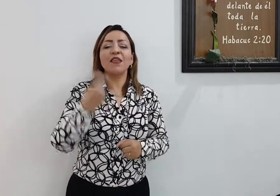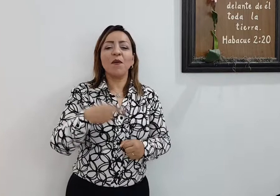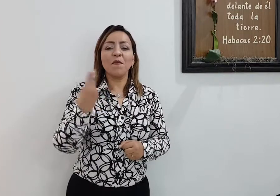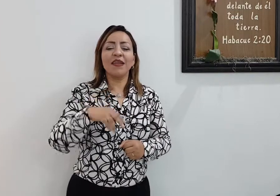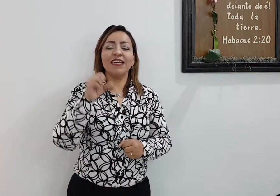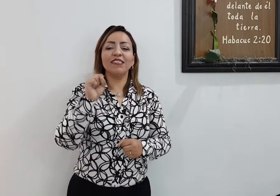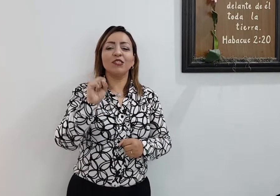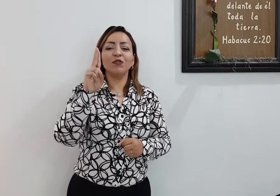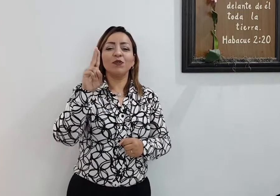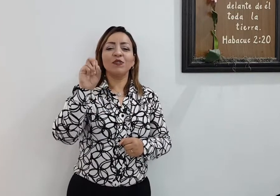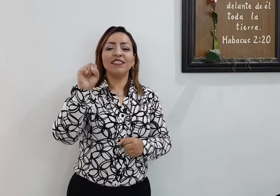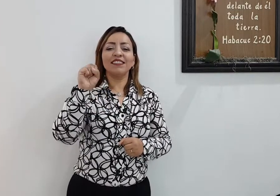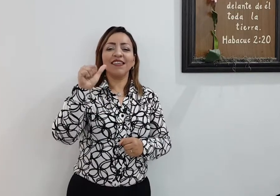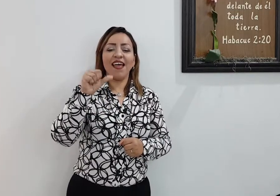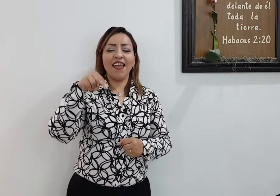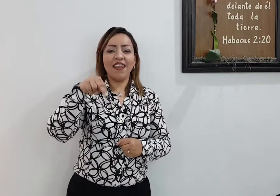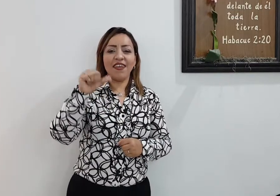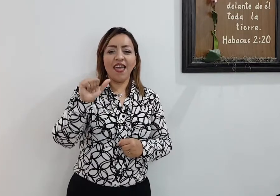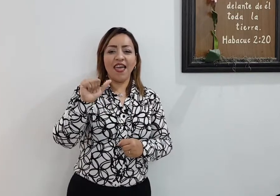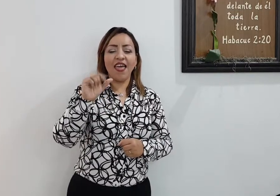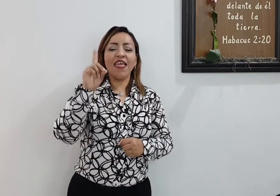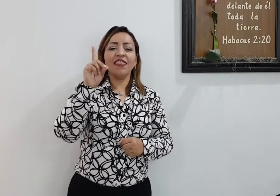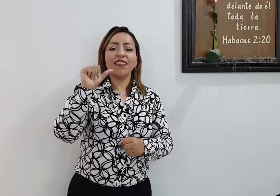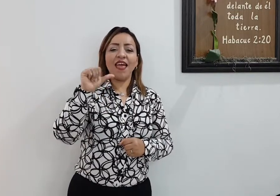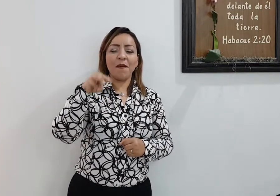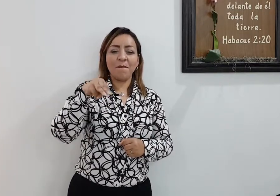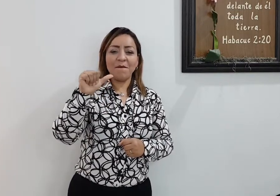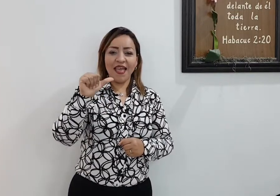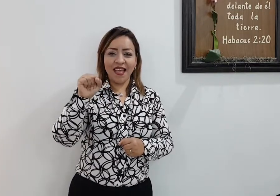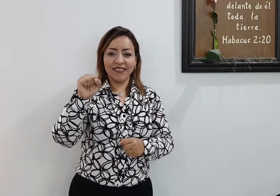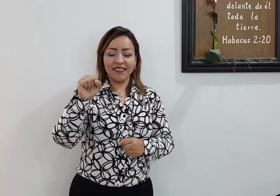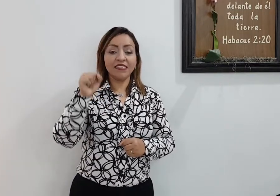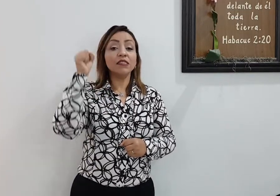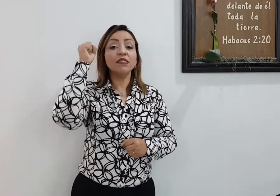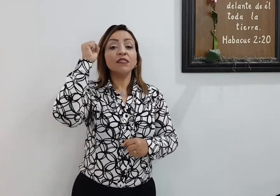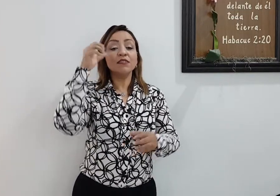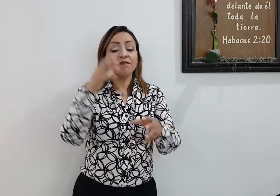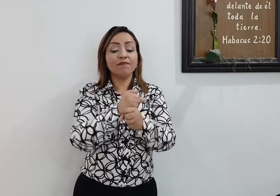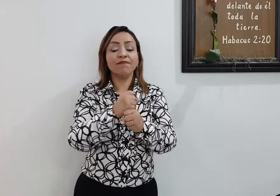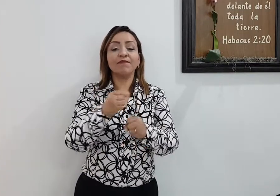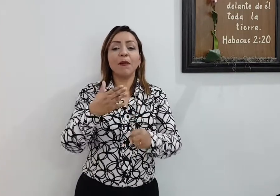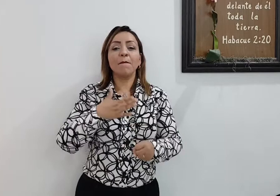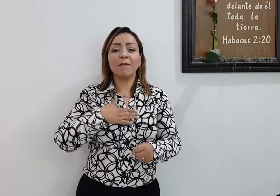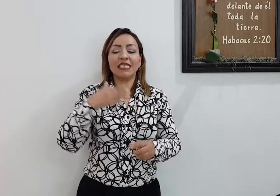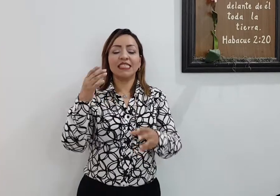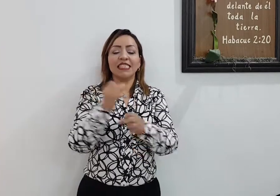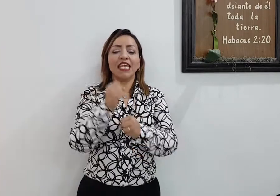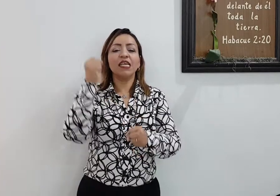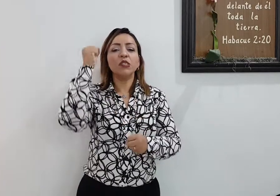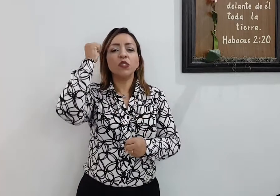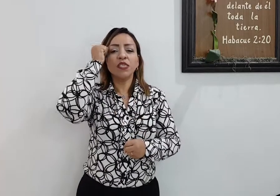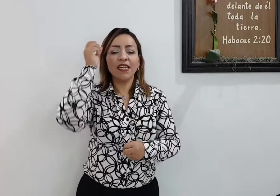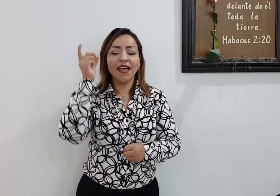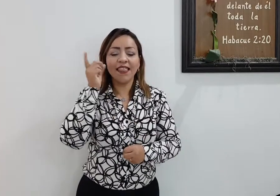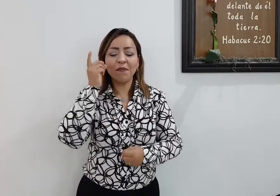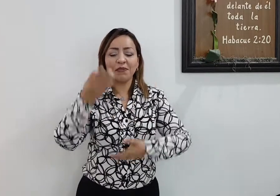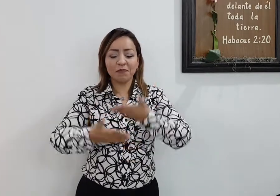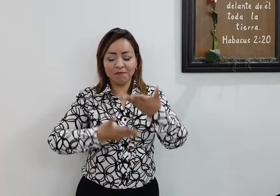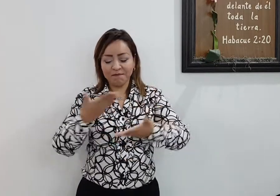Muy bien, gracias por decirnos la edad. La pregunta era que veíamos 3 cualidades en esos hombres sabios que andaban buscando